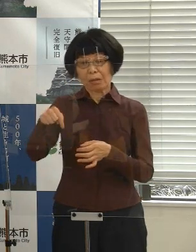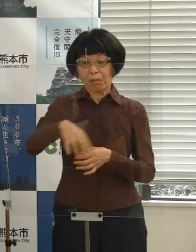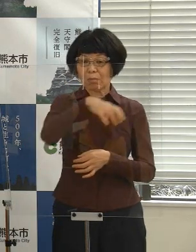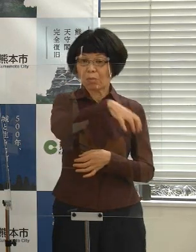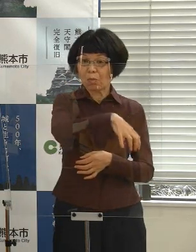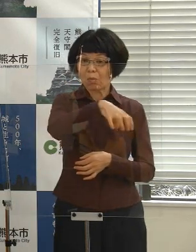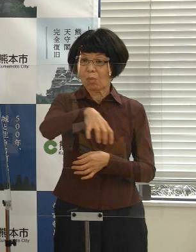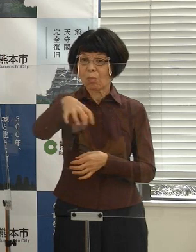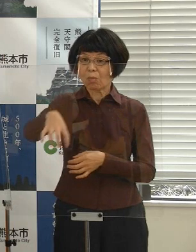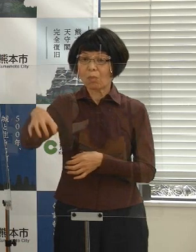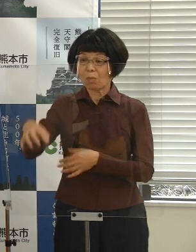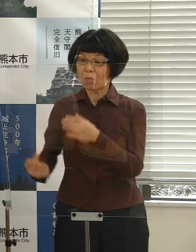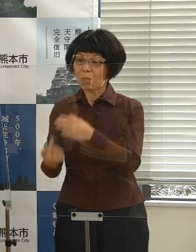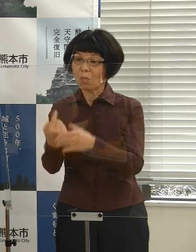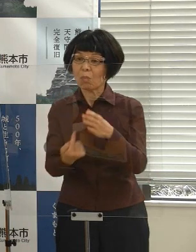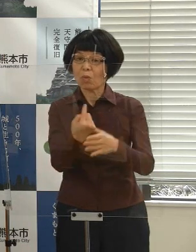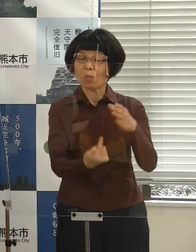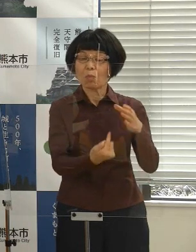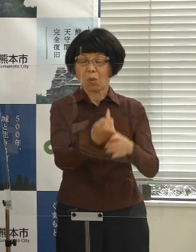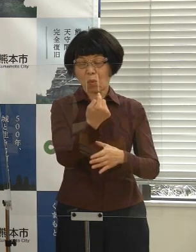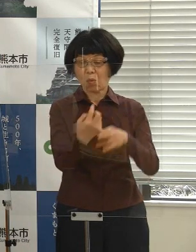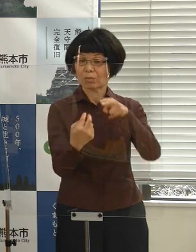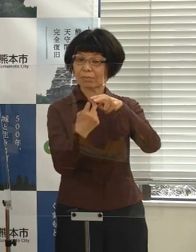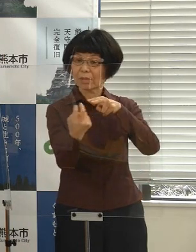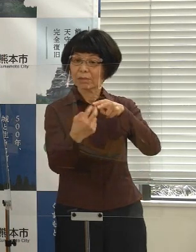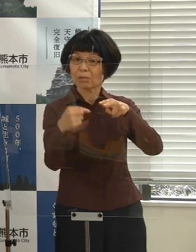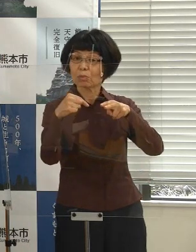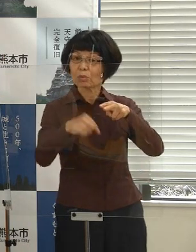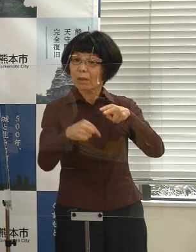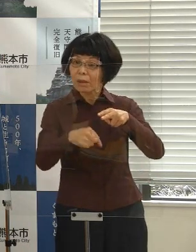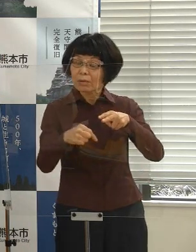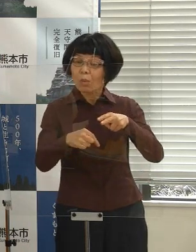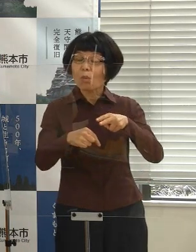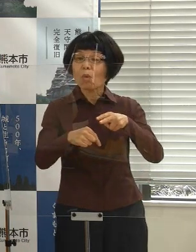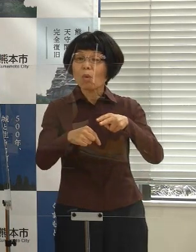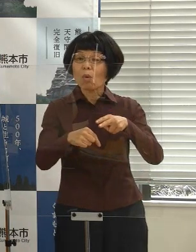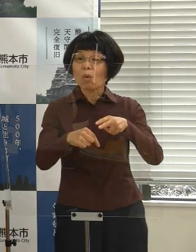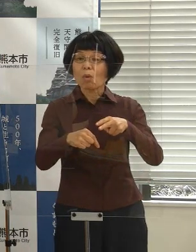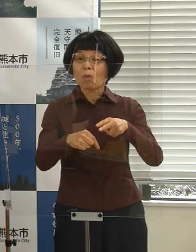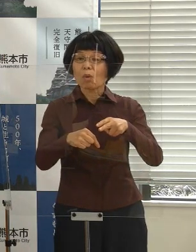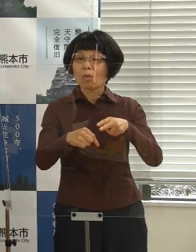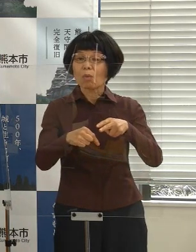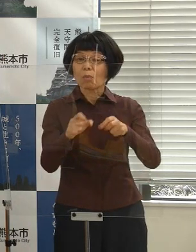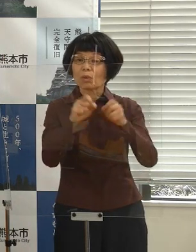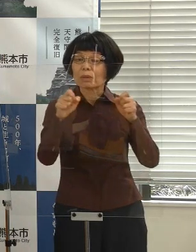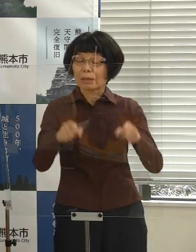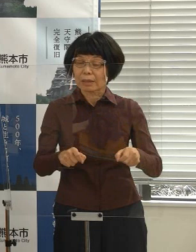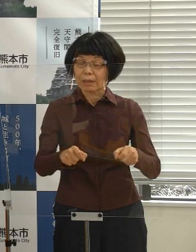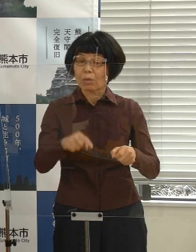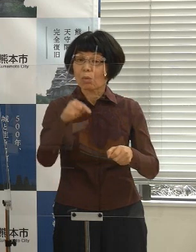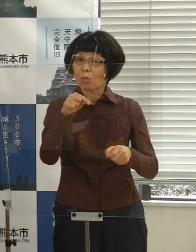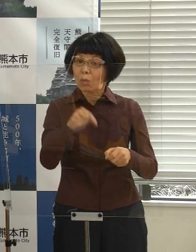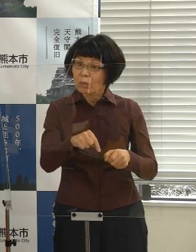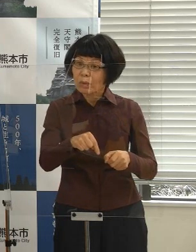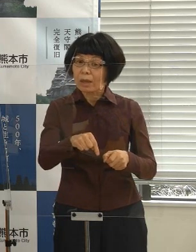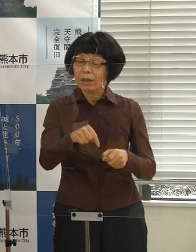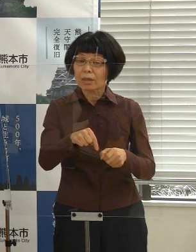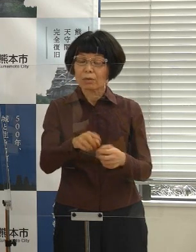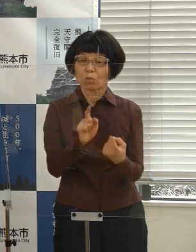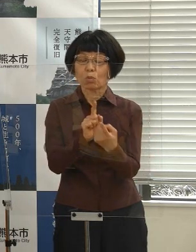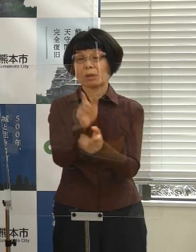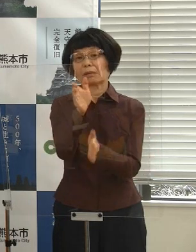ているこうした、列車の事件を踏まえてですね、そうした場合におけるですね、対応